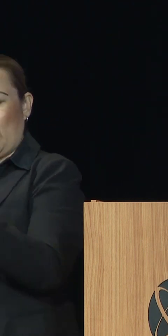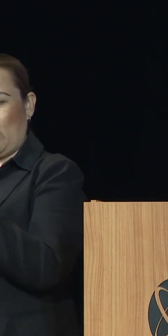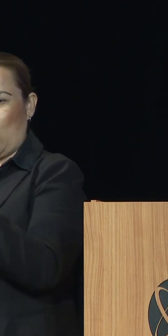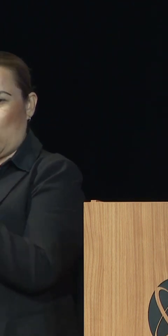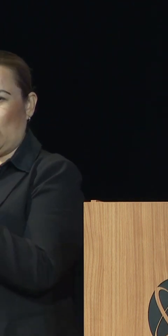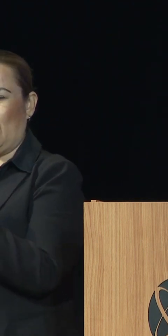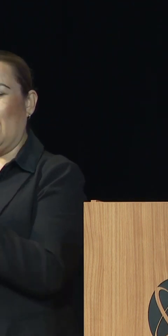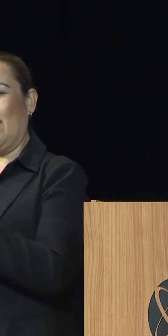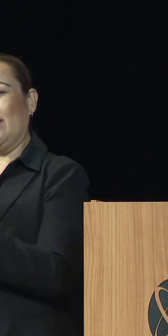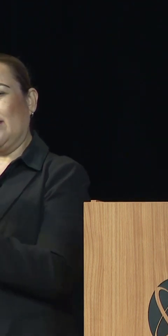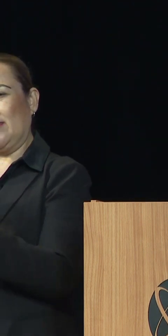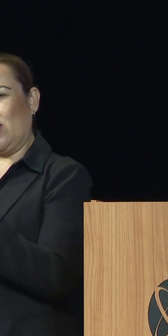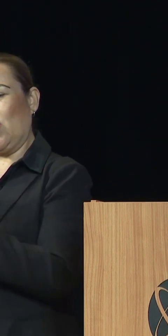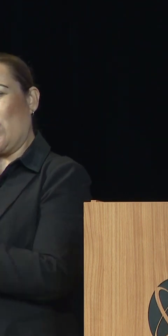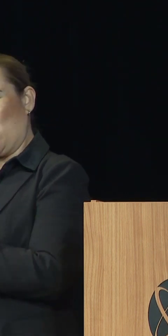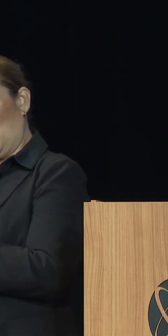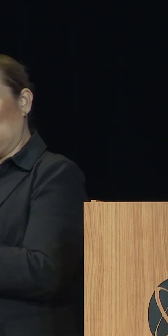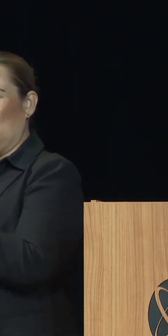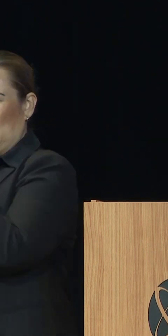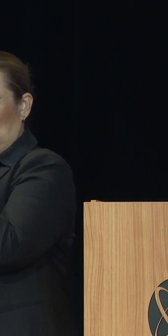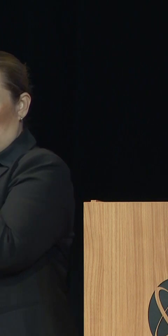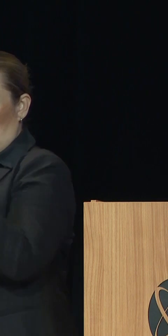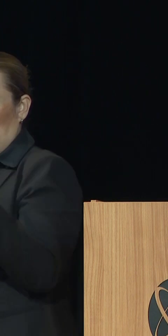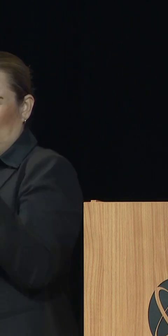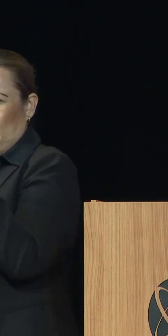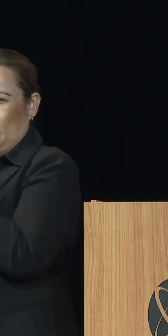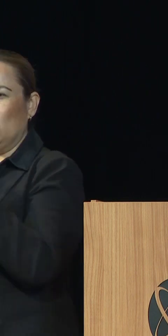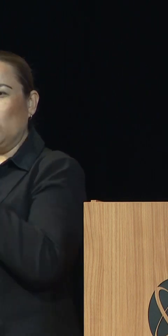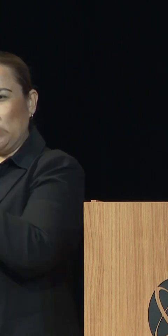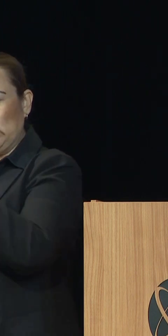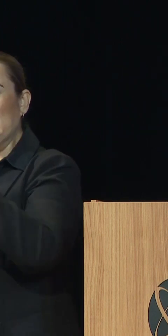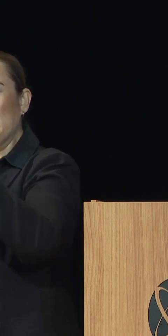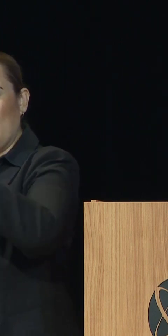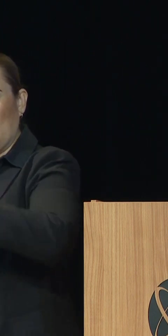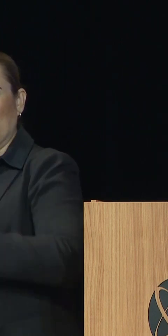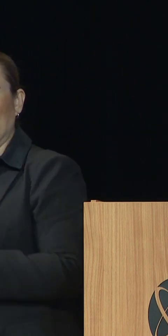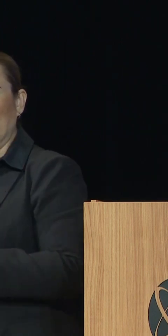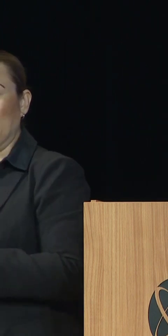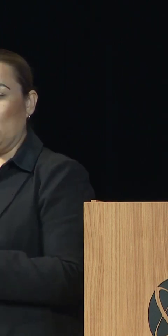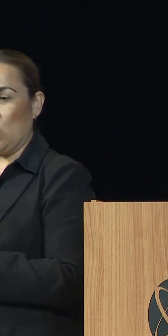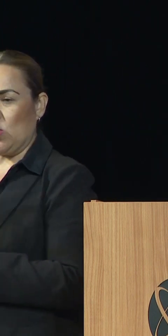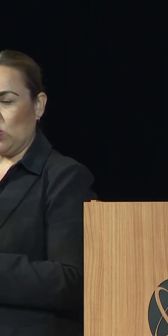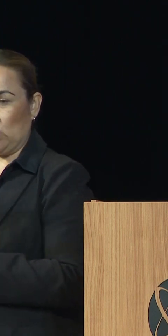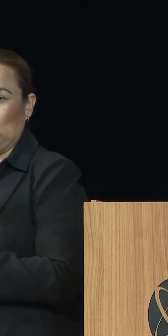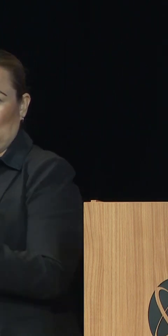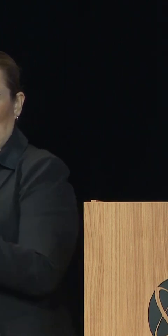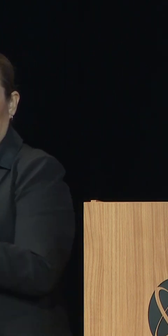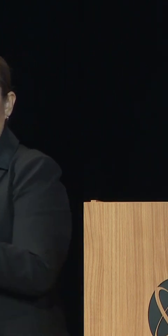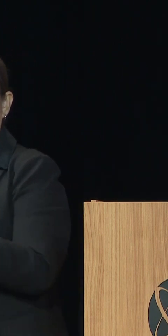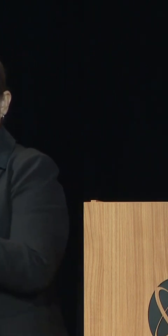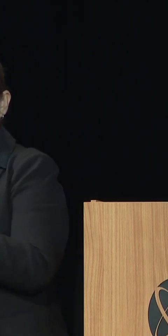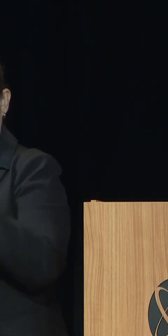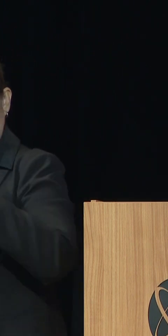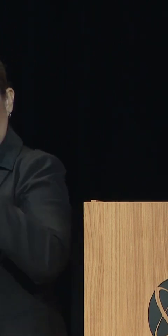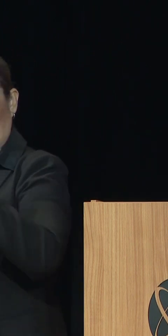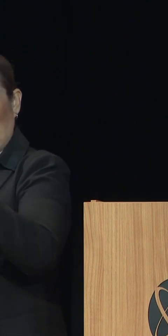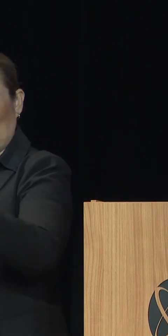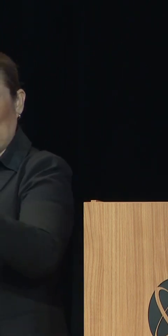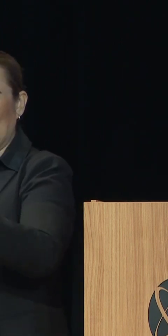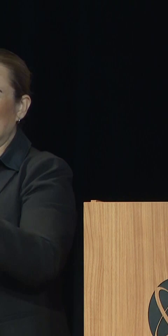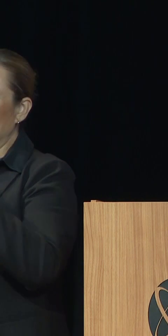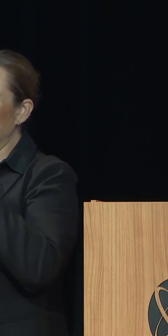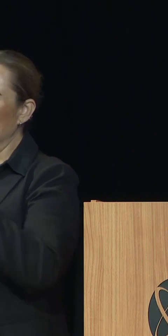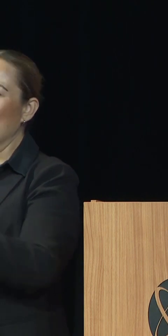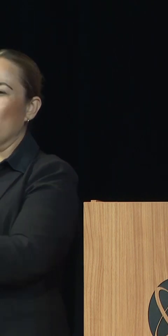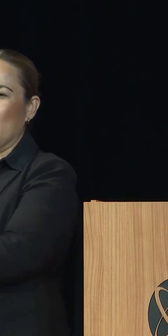el Centro de Autismo de Zapopan. Estos dos centros forman parte de un legado del que se seguirán beneficiando